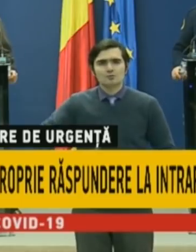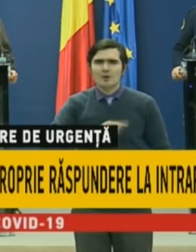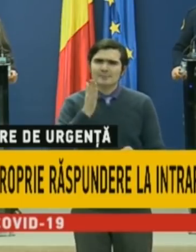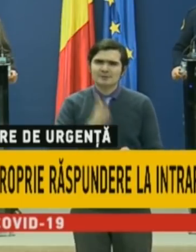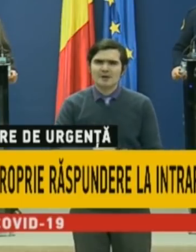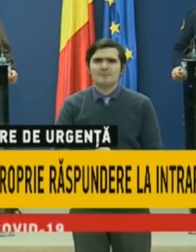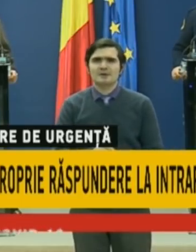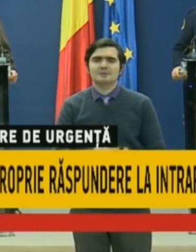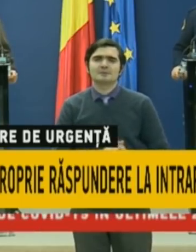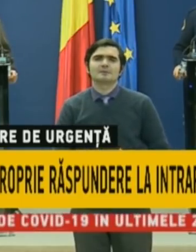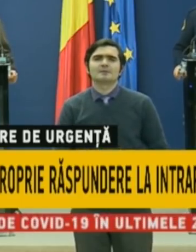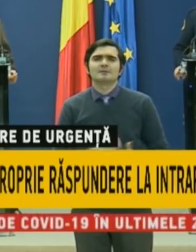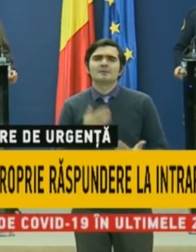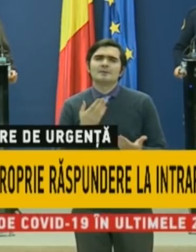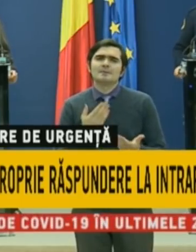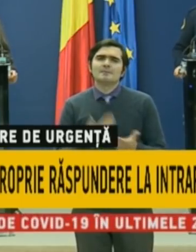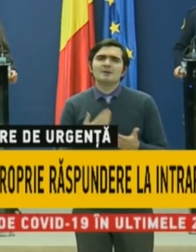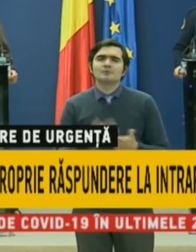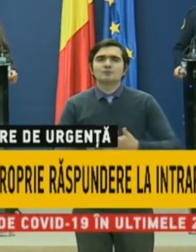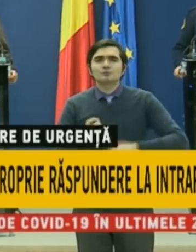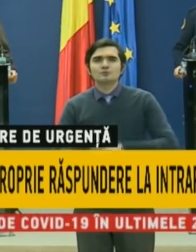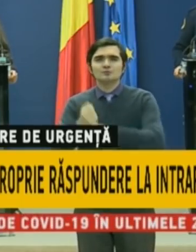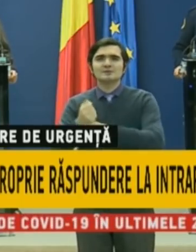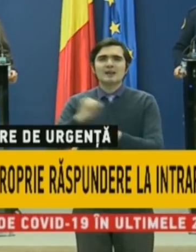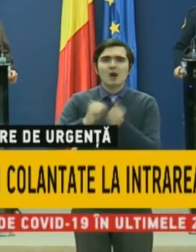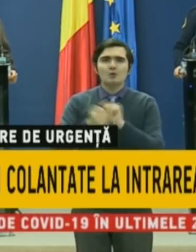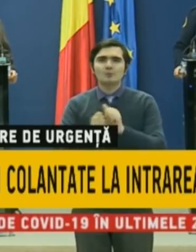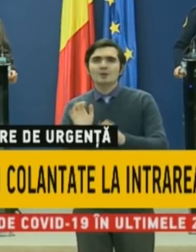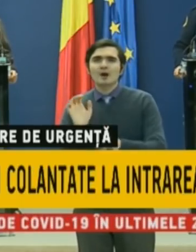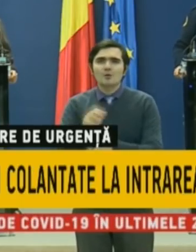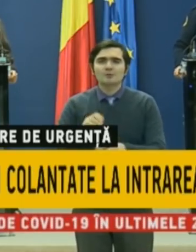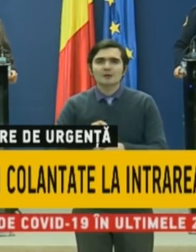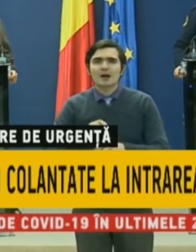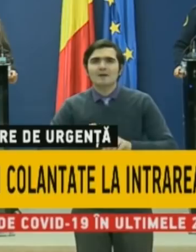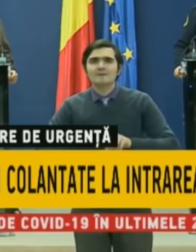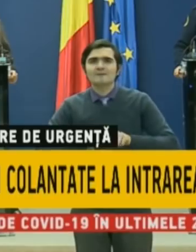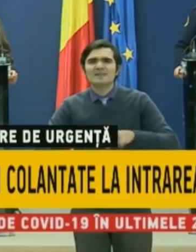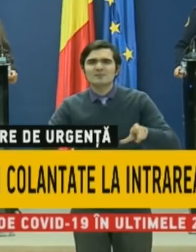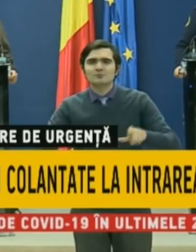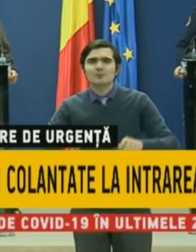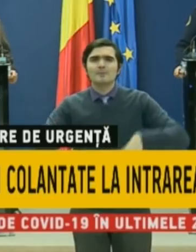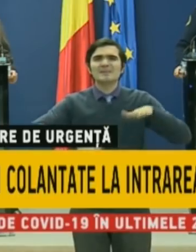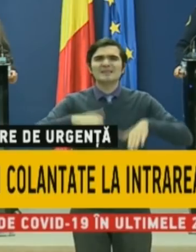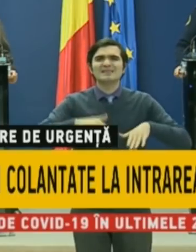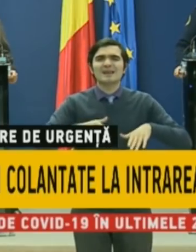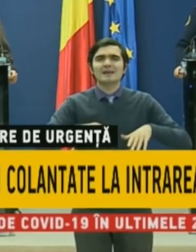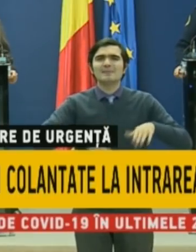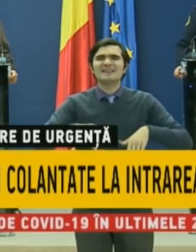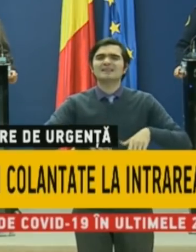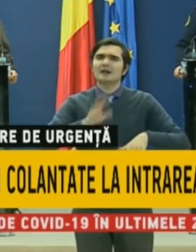ca pentru a susține lupta împotriva virusului, ministerele cu rețea proprie